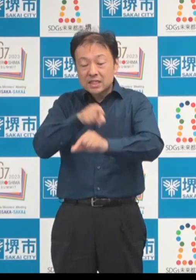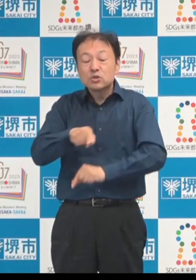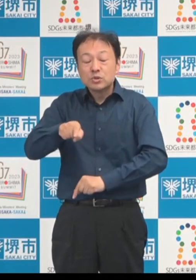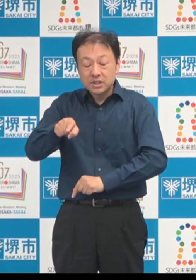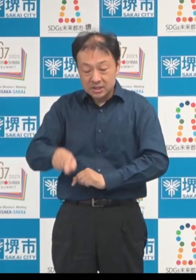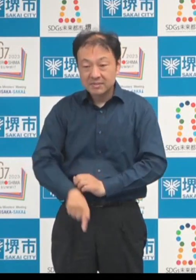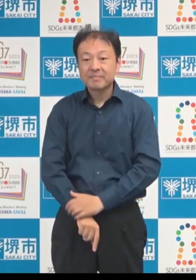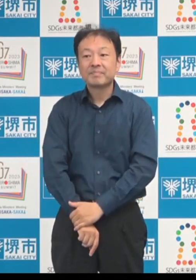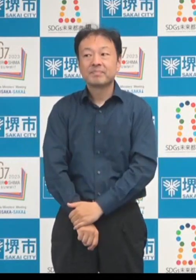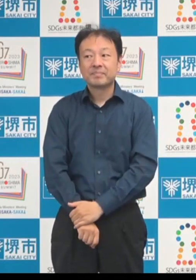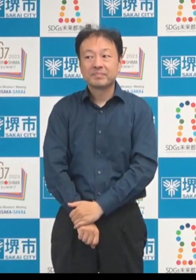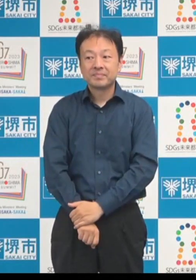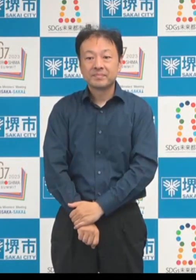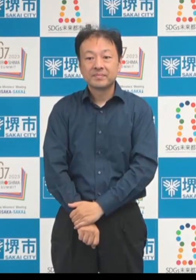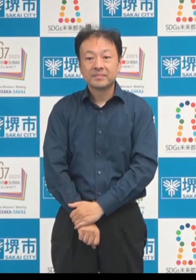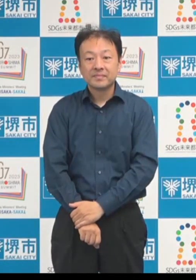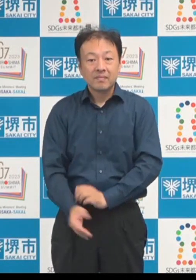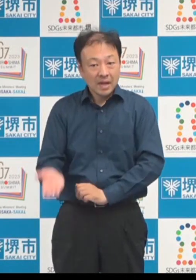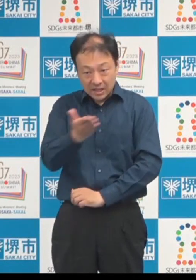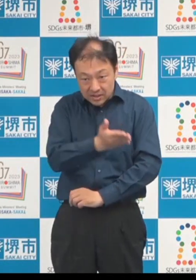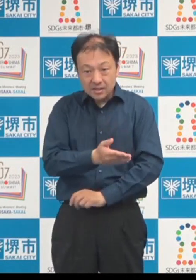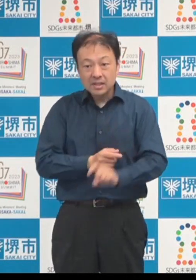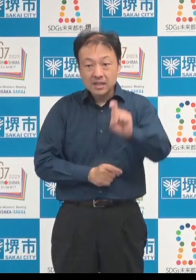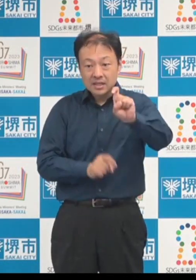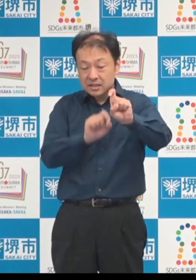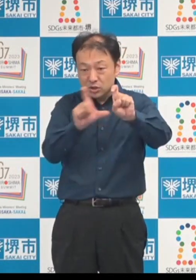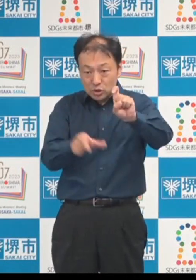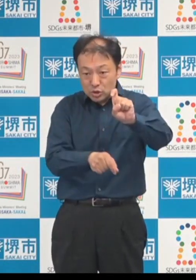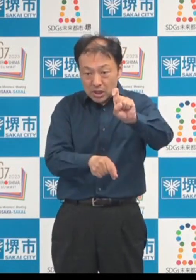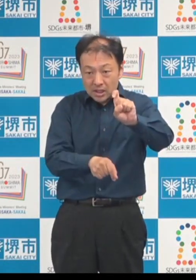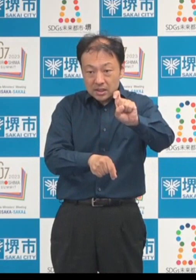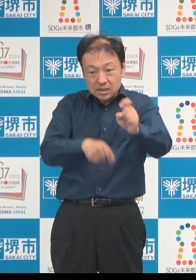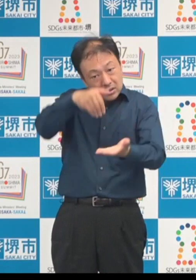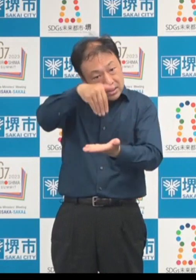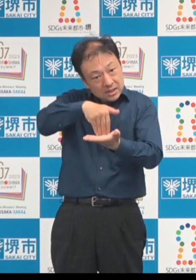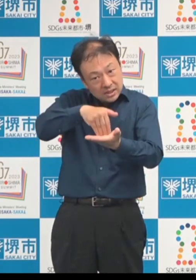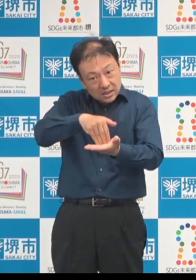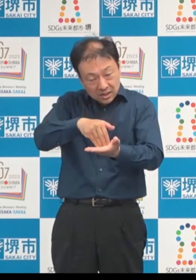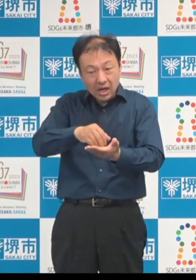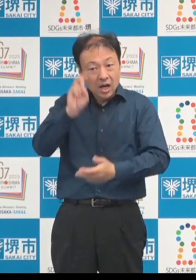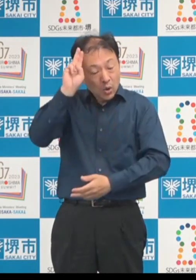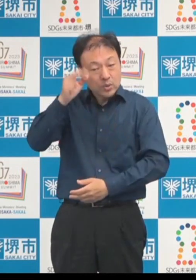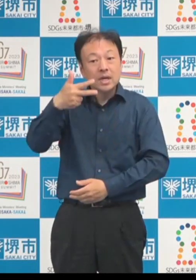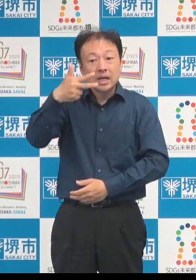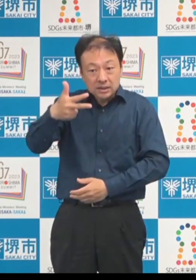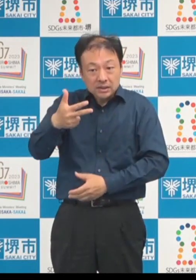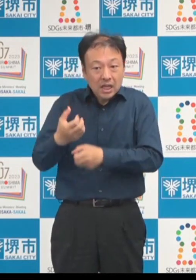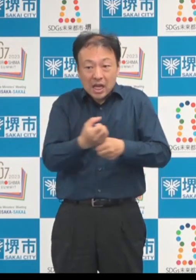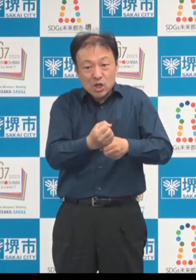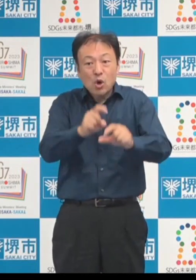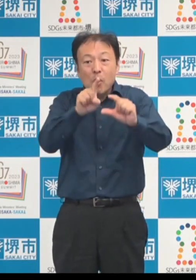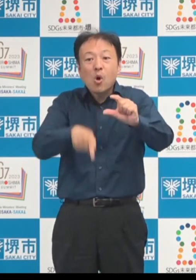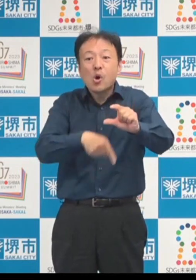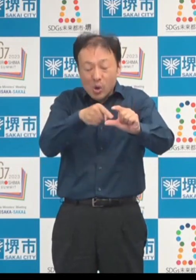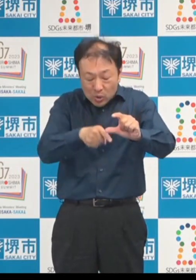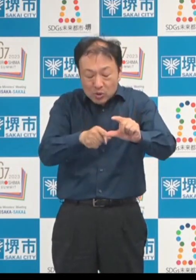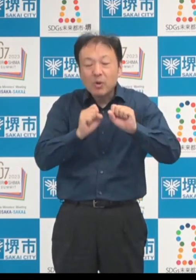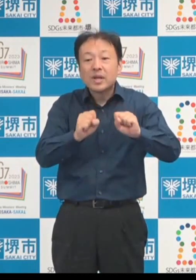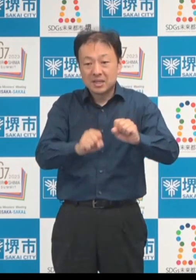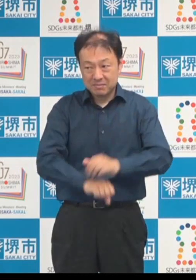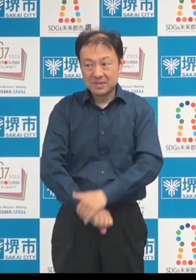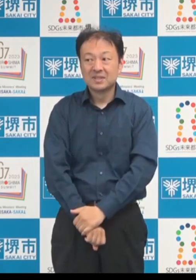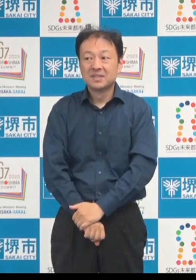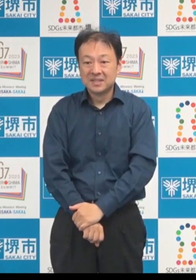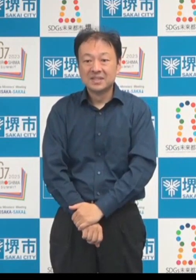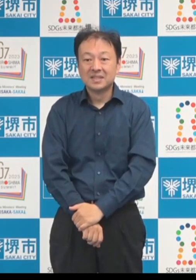で、また10月下旬の方で大阪市の方、大阪市の消防局さんもまた単独で実施されるということで、はい、聞い